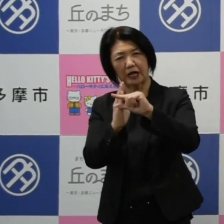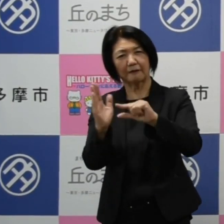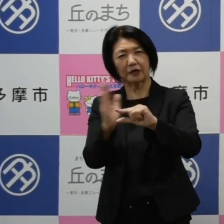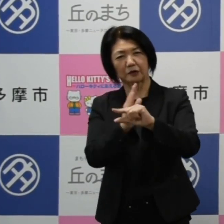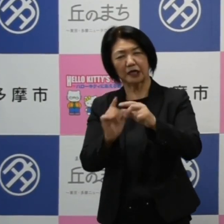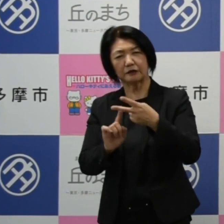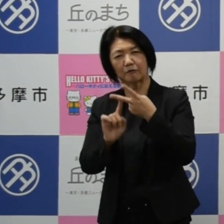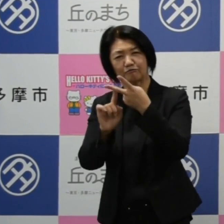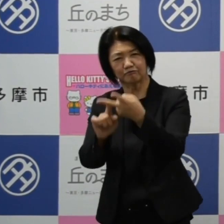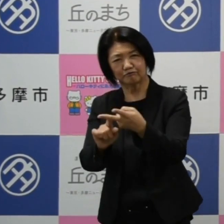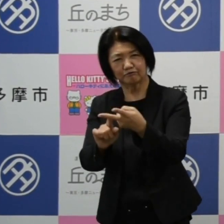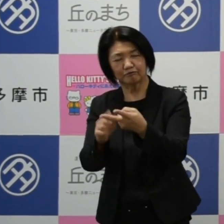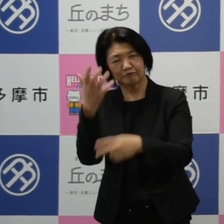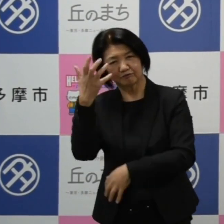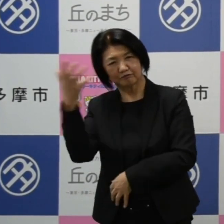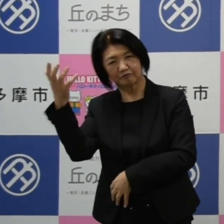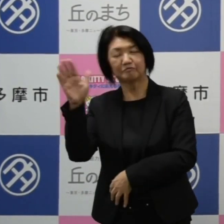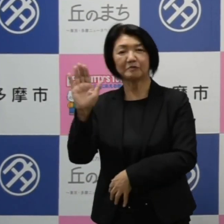に届くと思います。